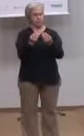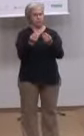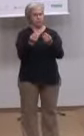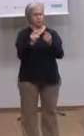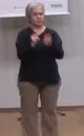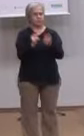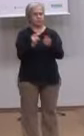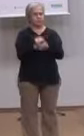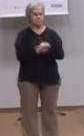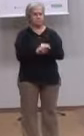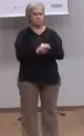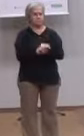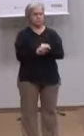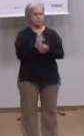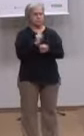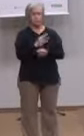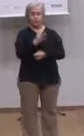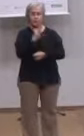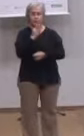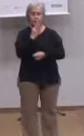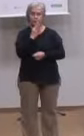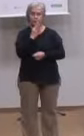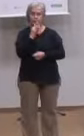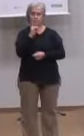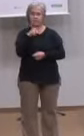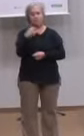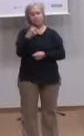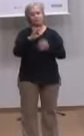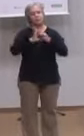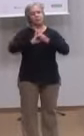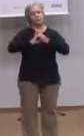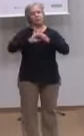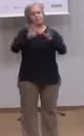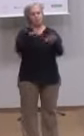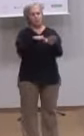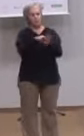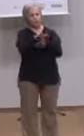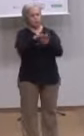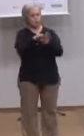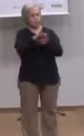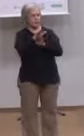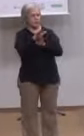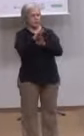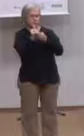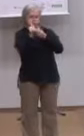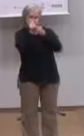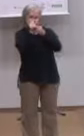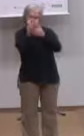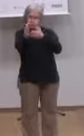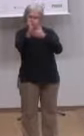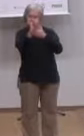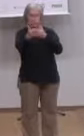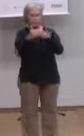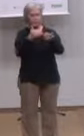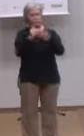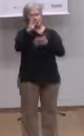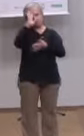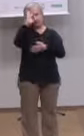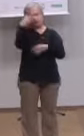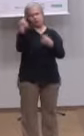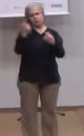consegue, que o conhecimento é libertador, orientador, norteador de qualquer decisão que a gente venha